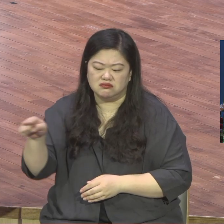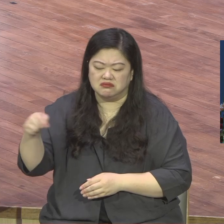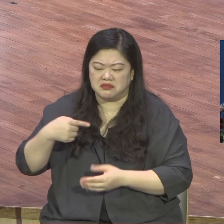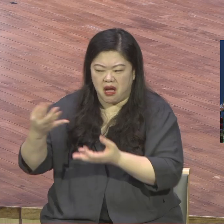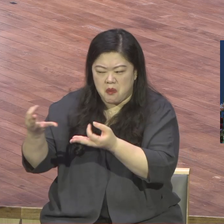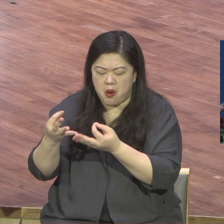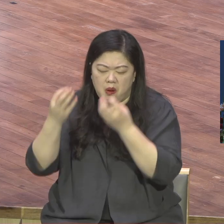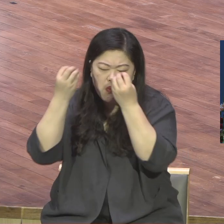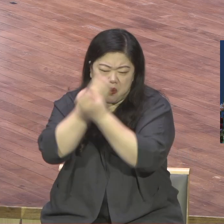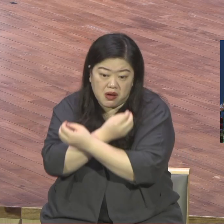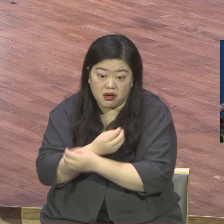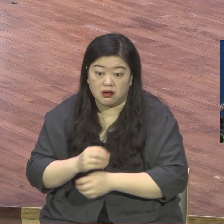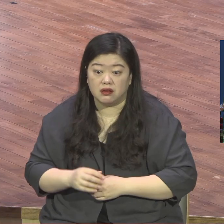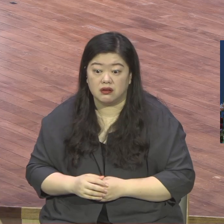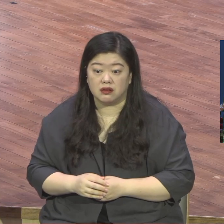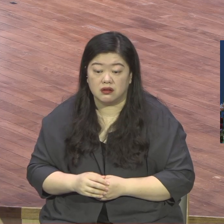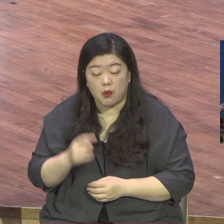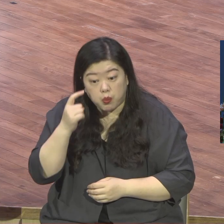대화.